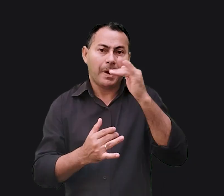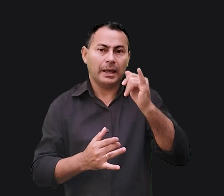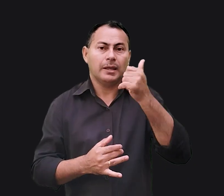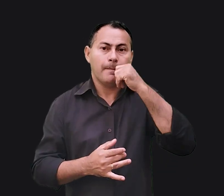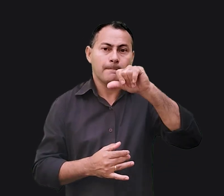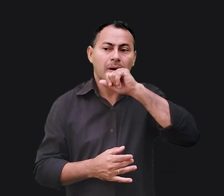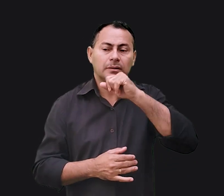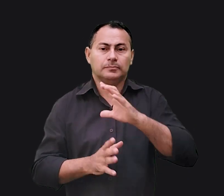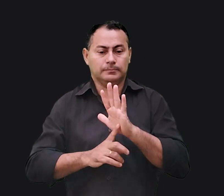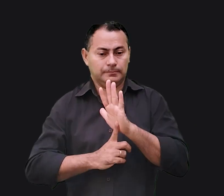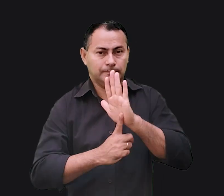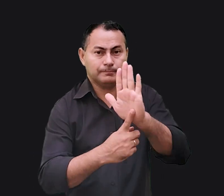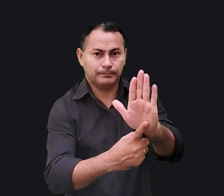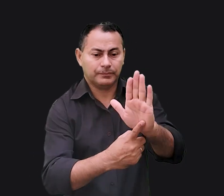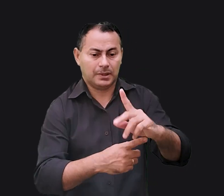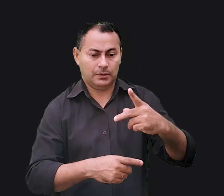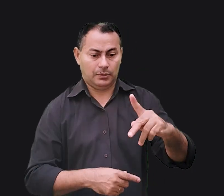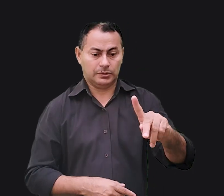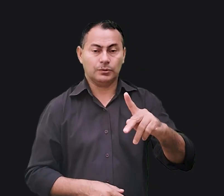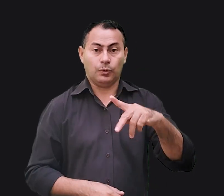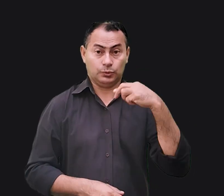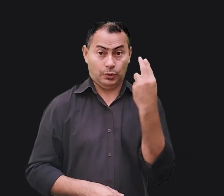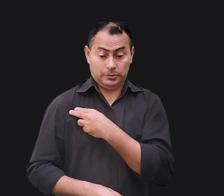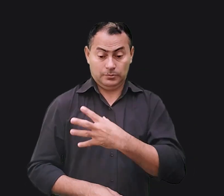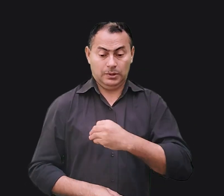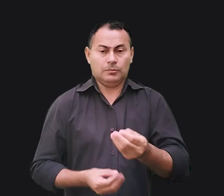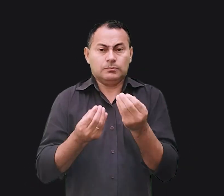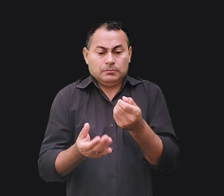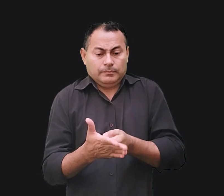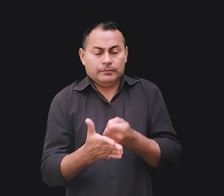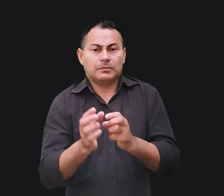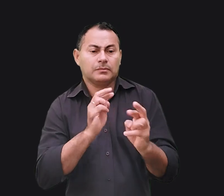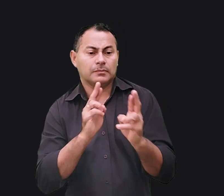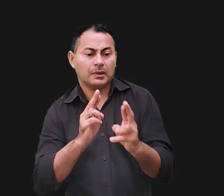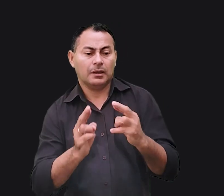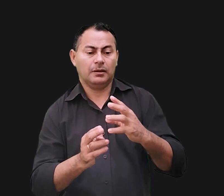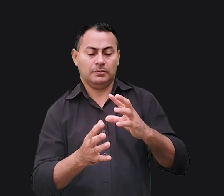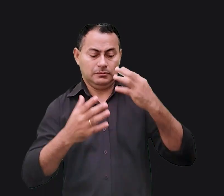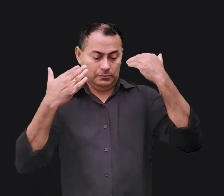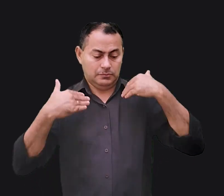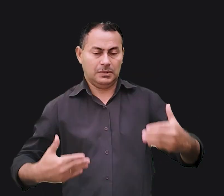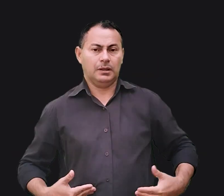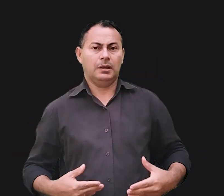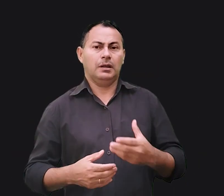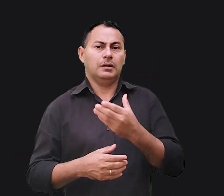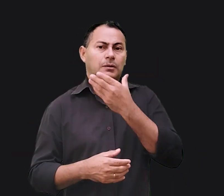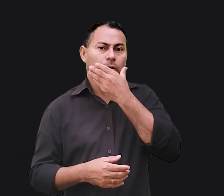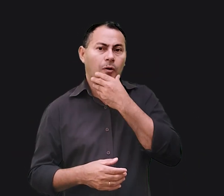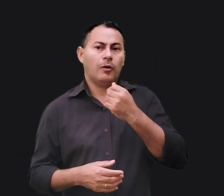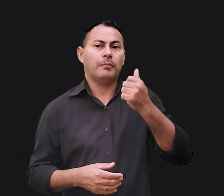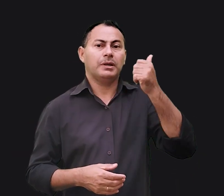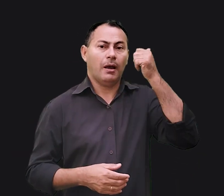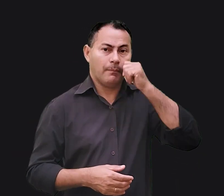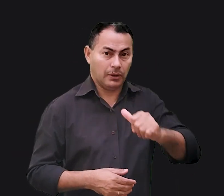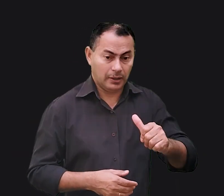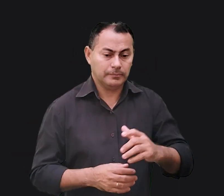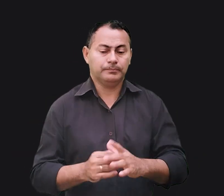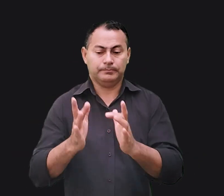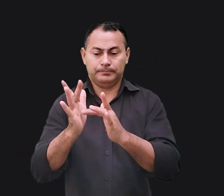mãe, que mostramos aos nossos filhos como deve ser o relacionamento físico entre o homem e a mulher. Jesus,